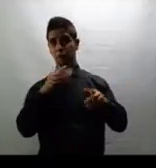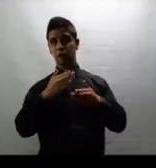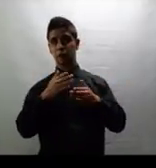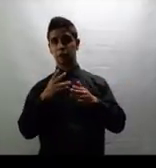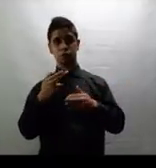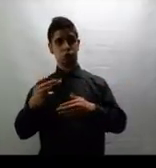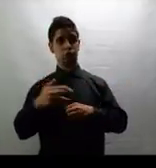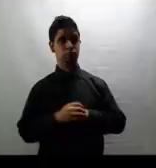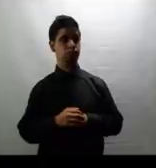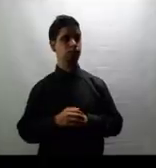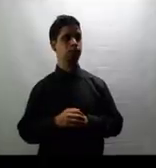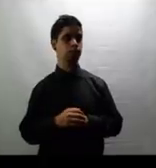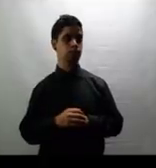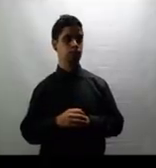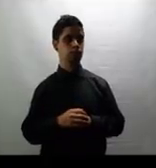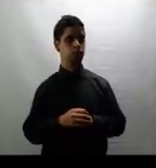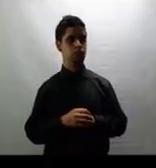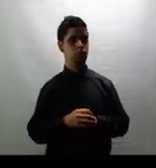programa